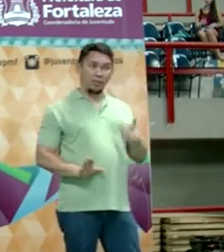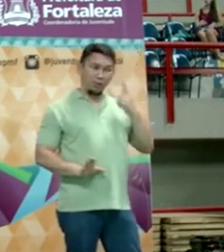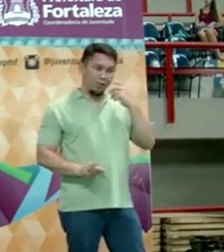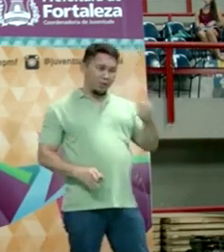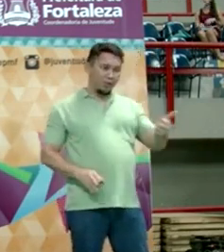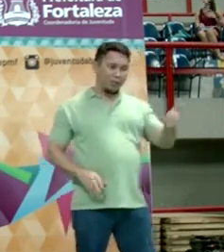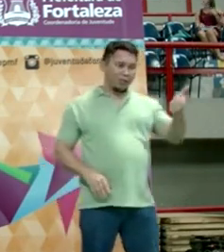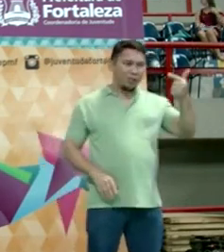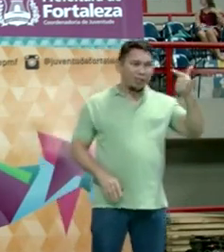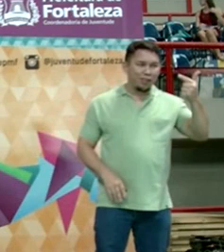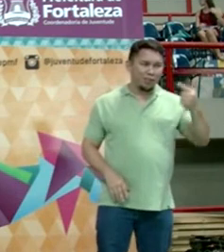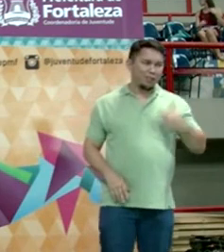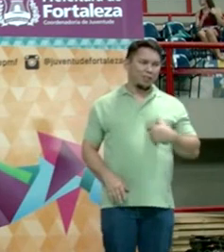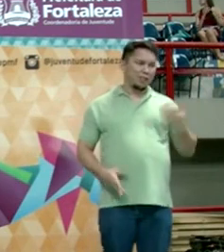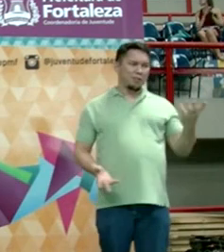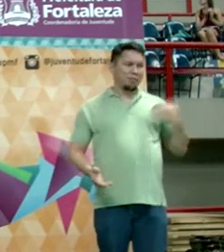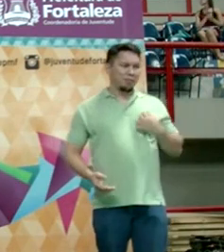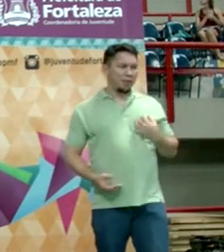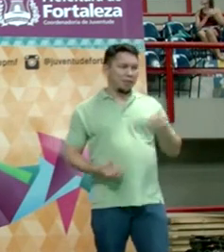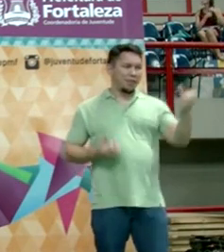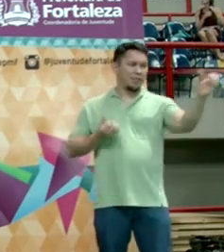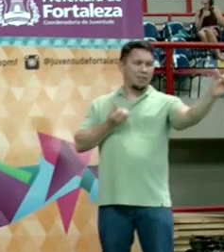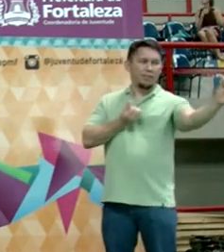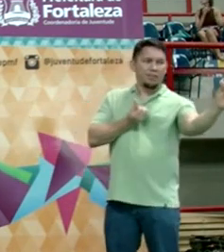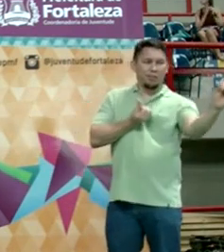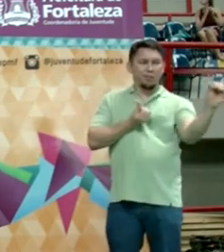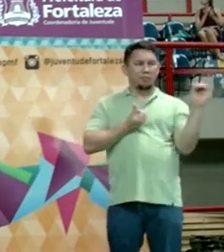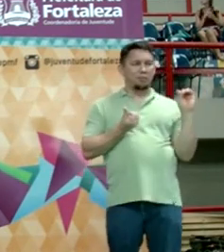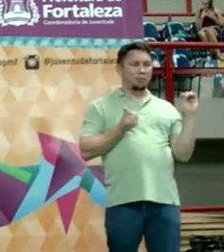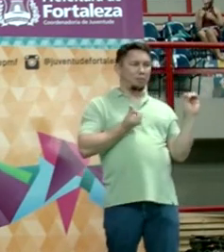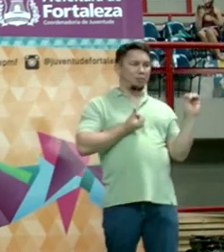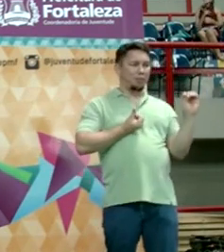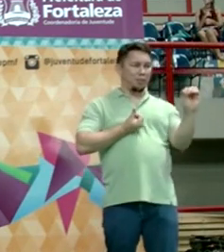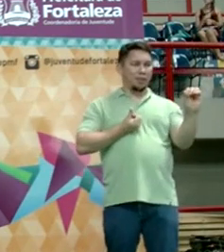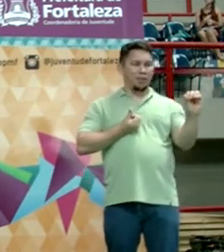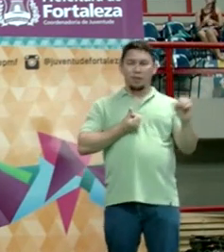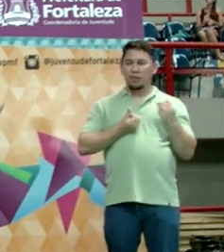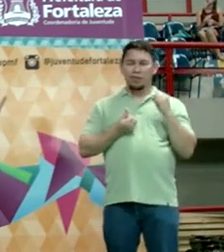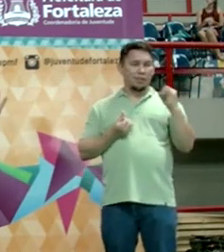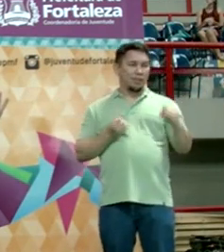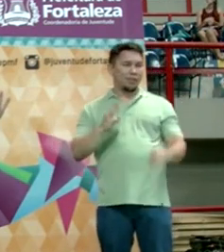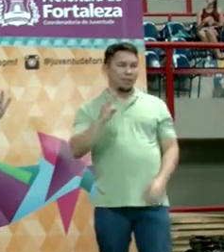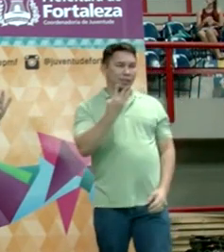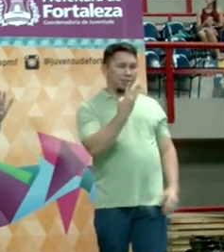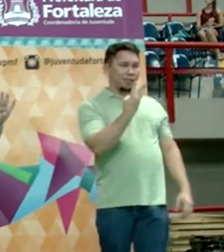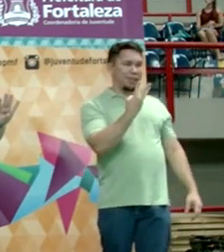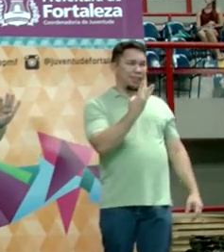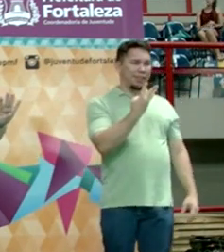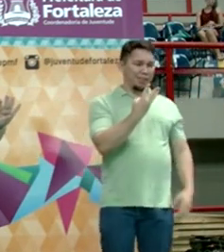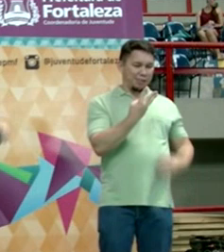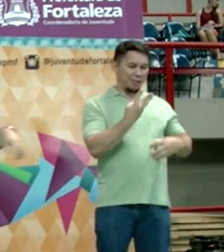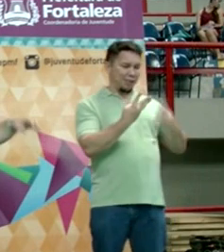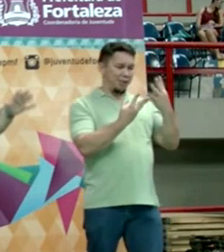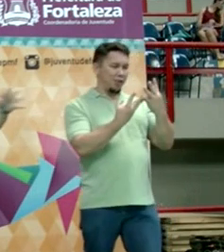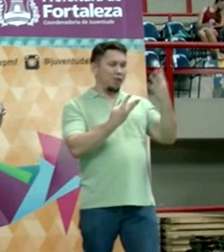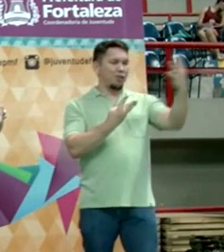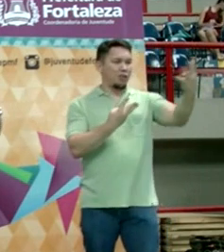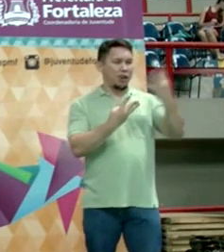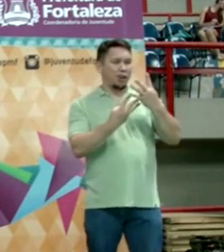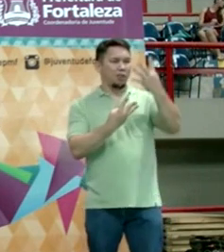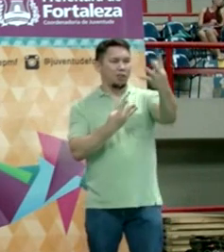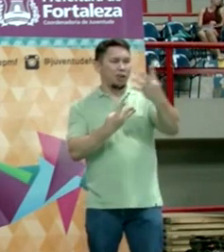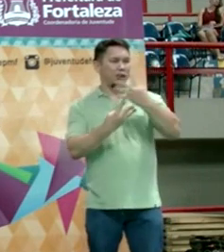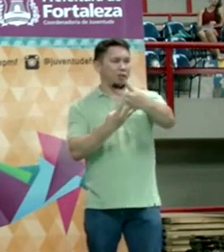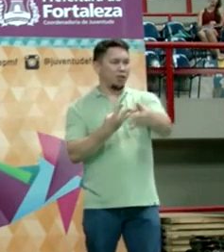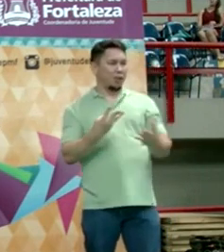são 12, fica 6 para um, 6 para outro. Sobre nós 3, 4 bolinhas para cada um. Se forem 4